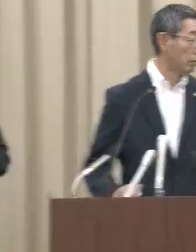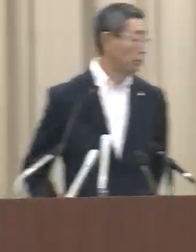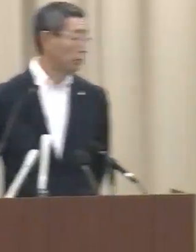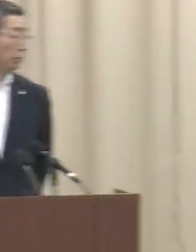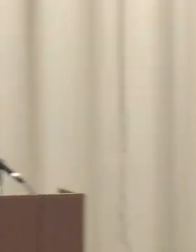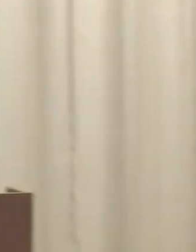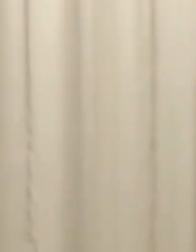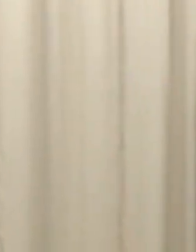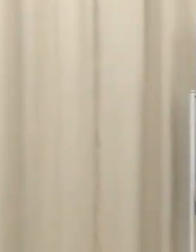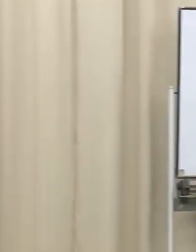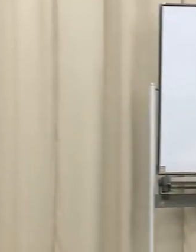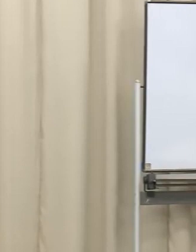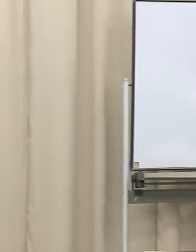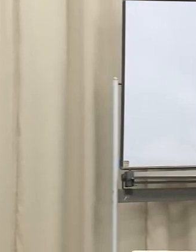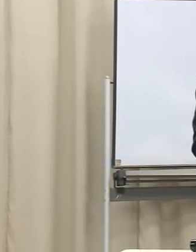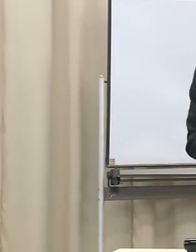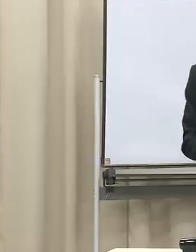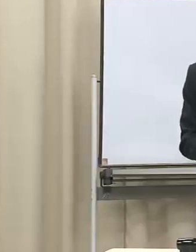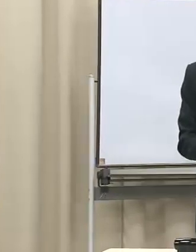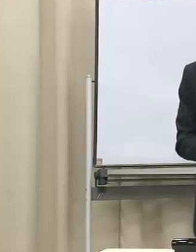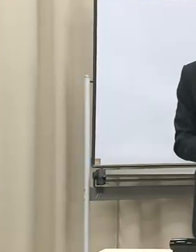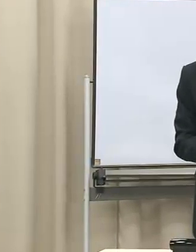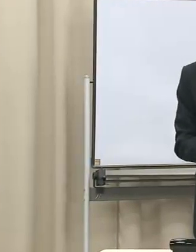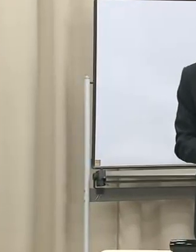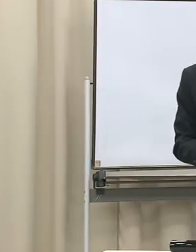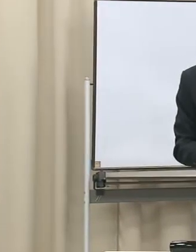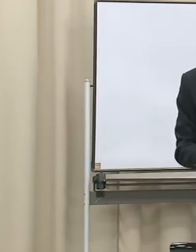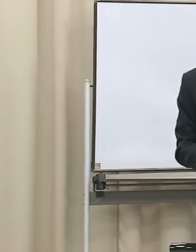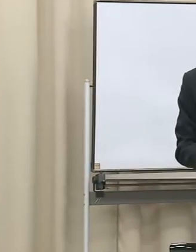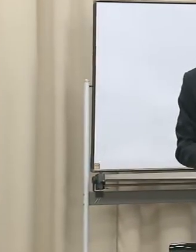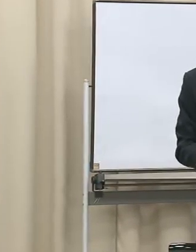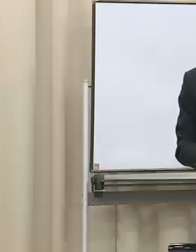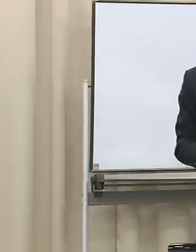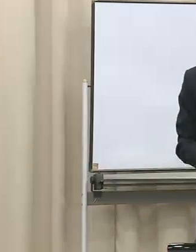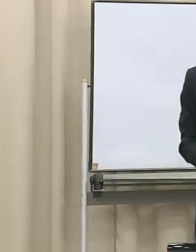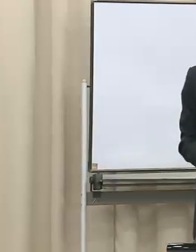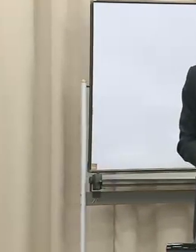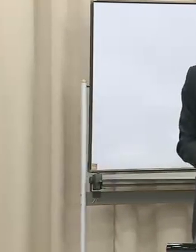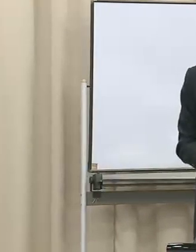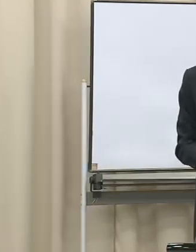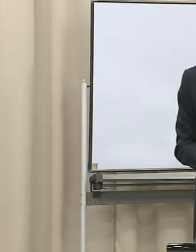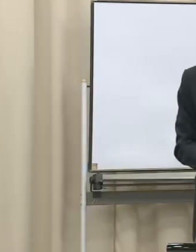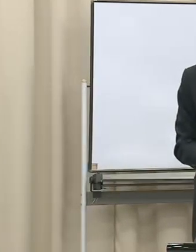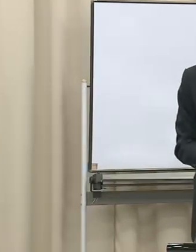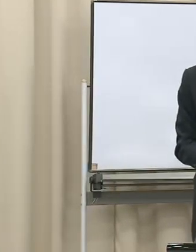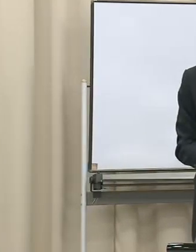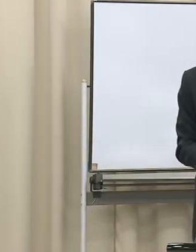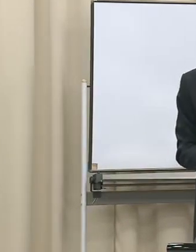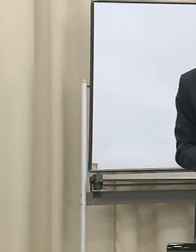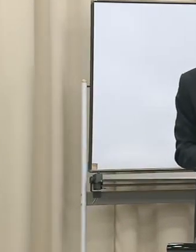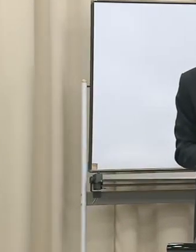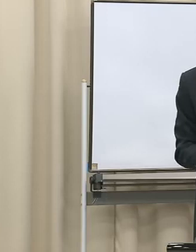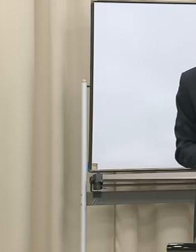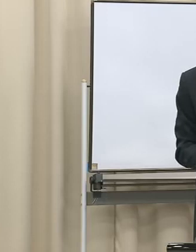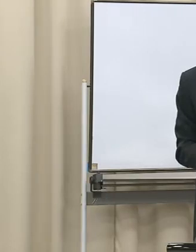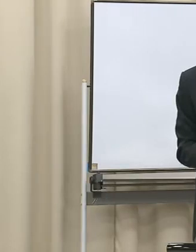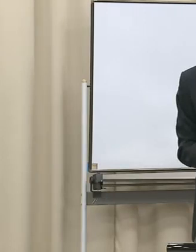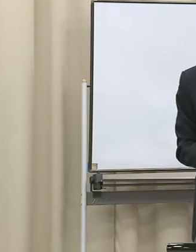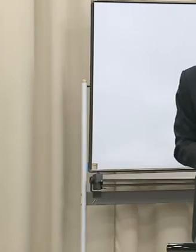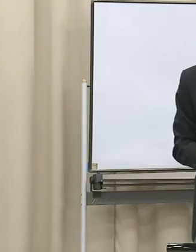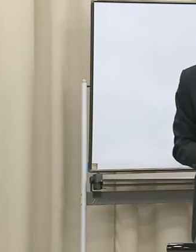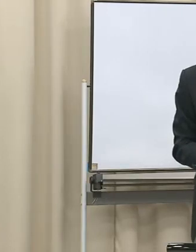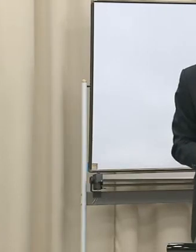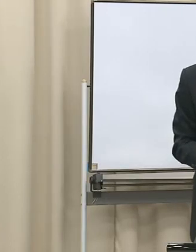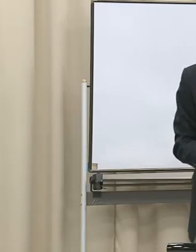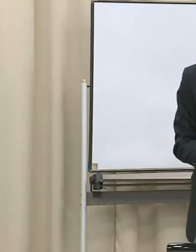か。 先ほど説明させていただいたようにですね、今のところその重症重篤の方については